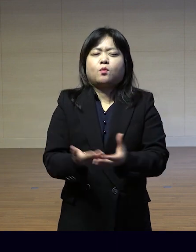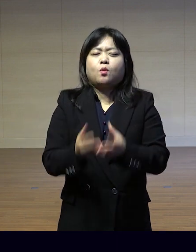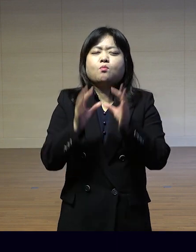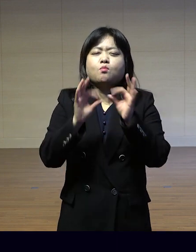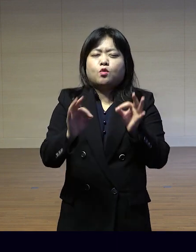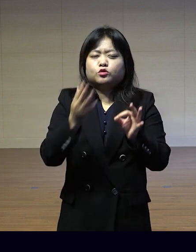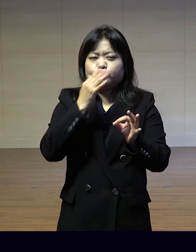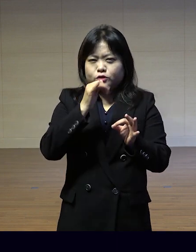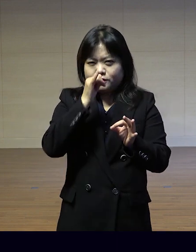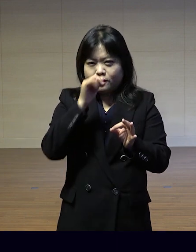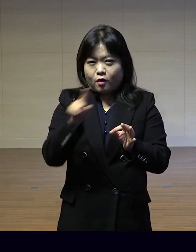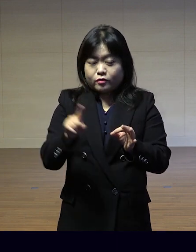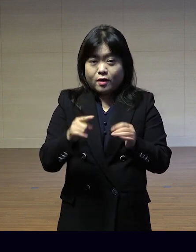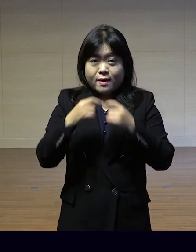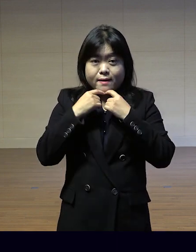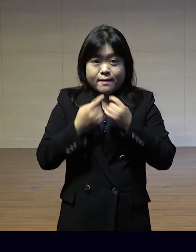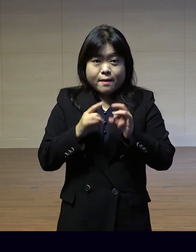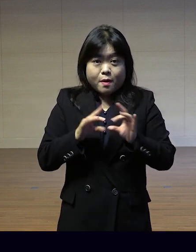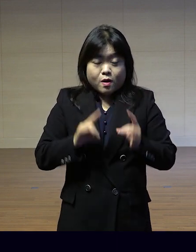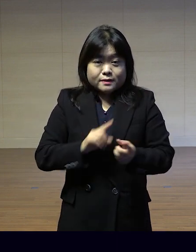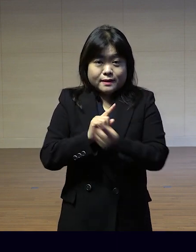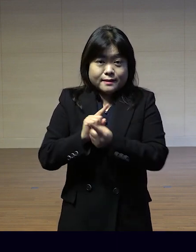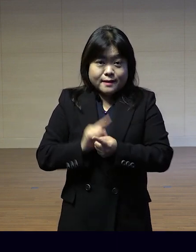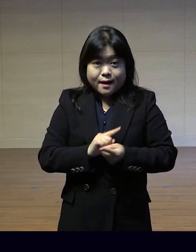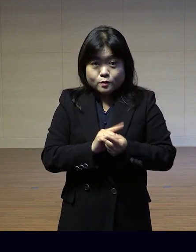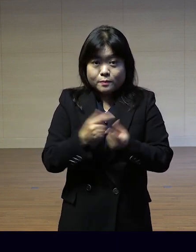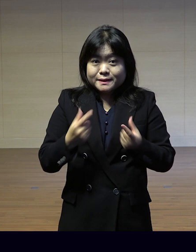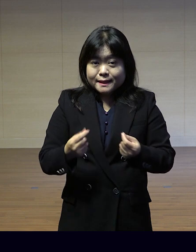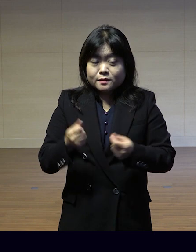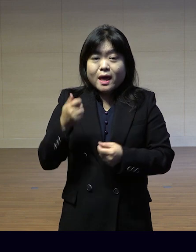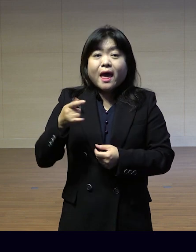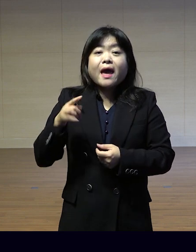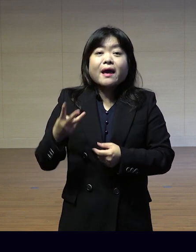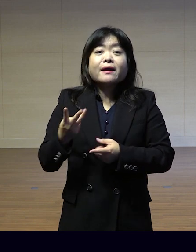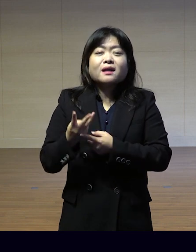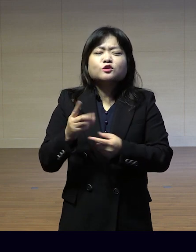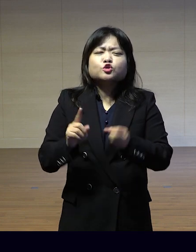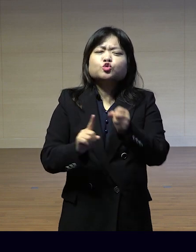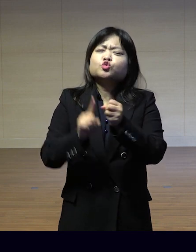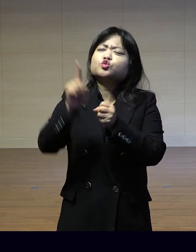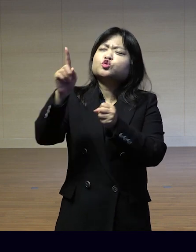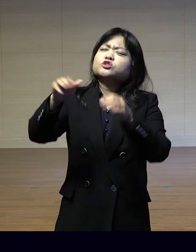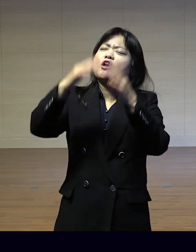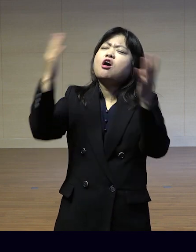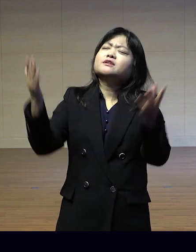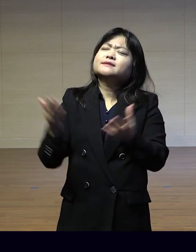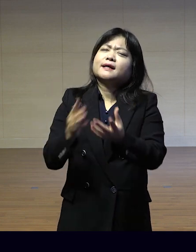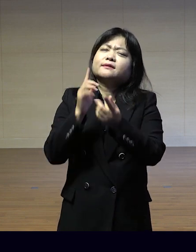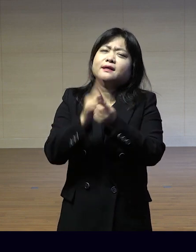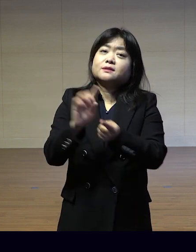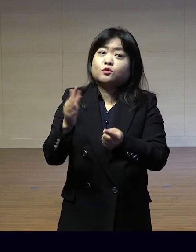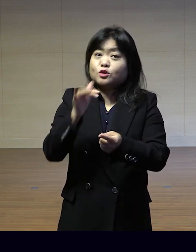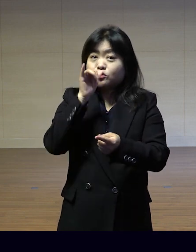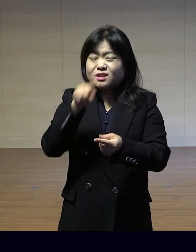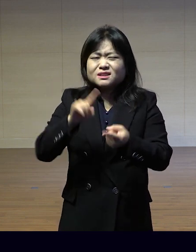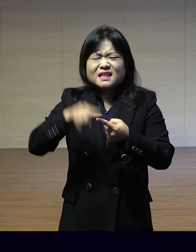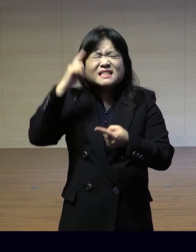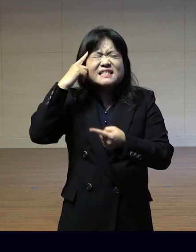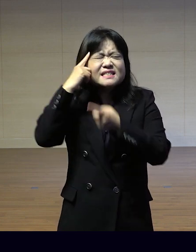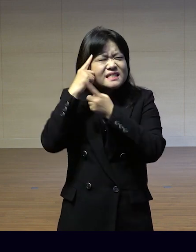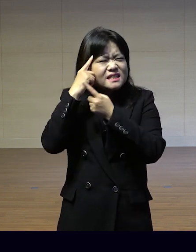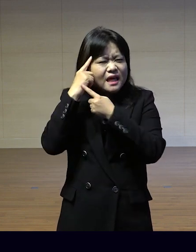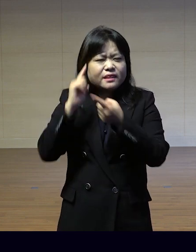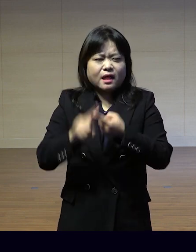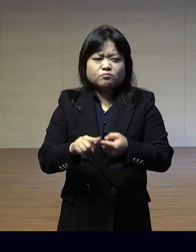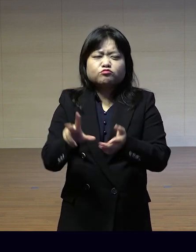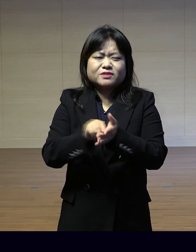있죠. 어떤 개별 대상에서도 마찬가지고 해결은 이제 이 우주 전체를 또 대상으로 삼을 수도 있고요. 이것은 인식에 관한 문제입니다.